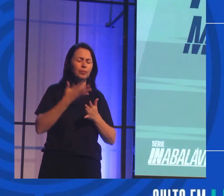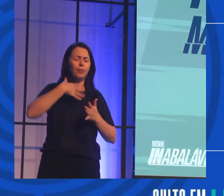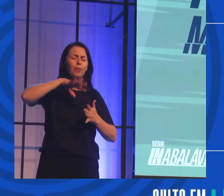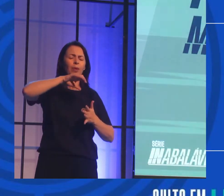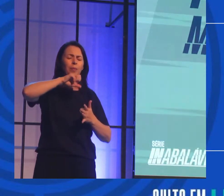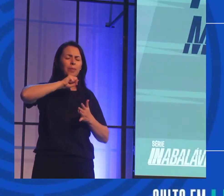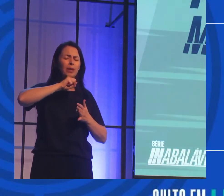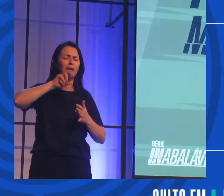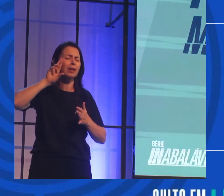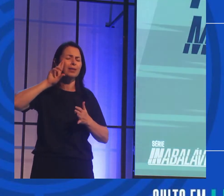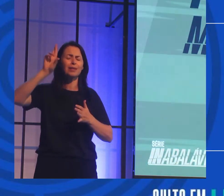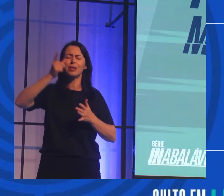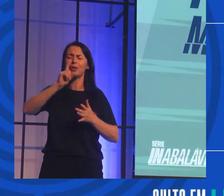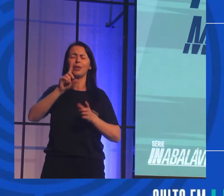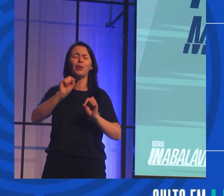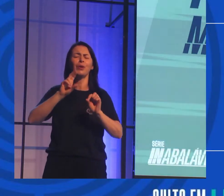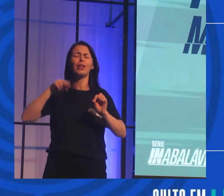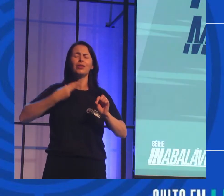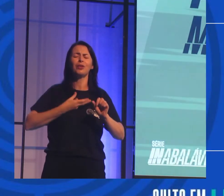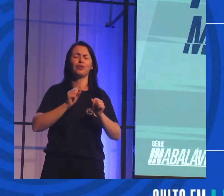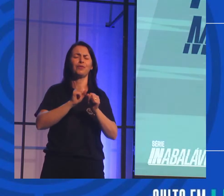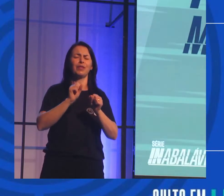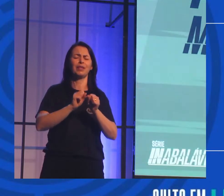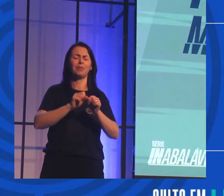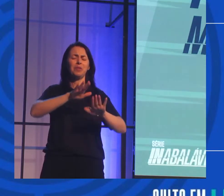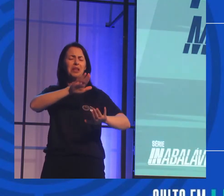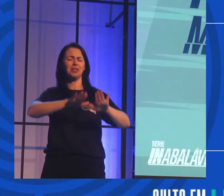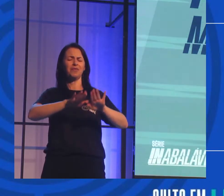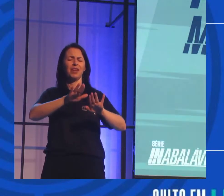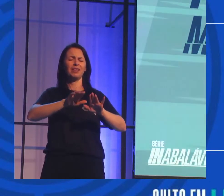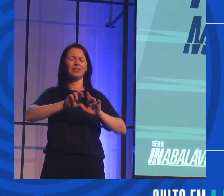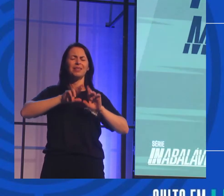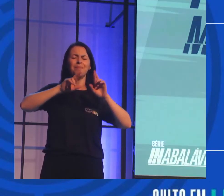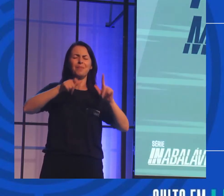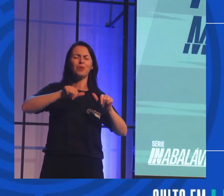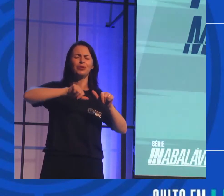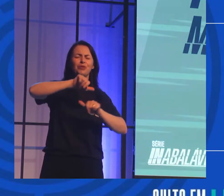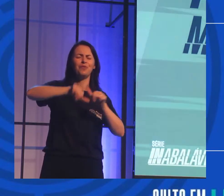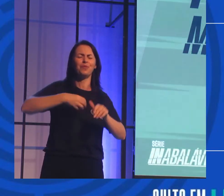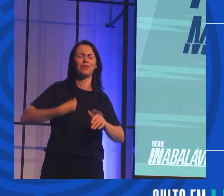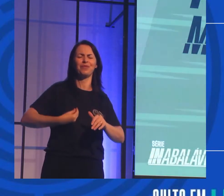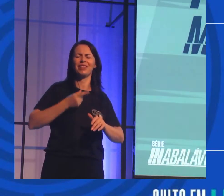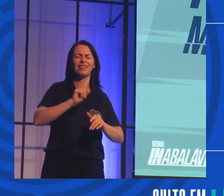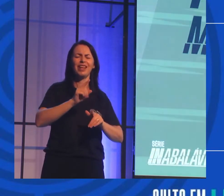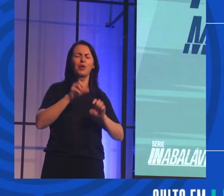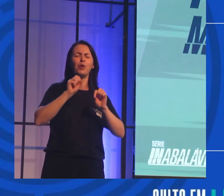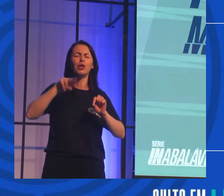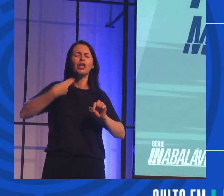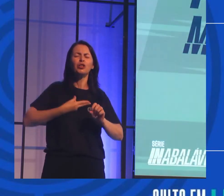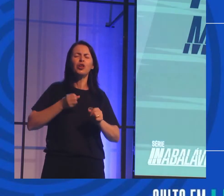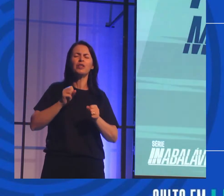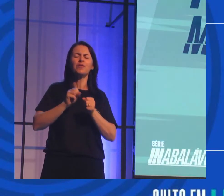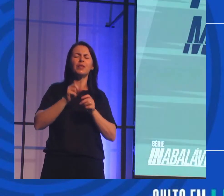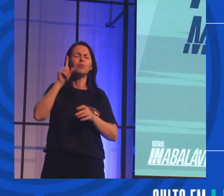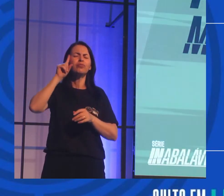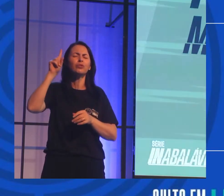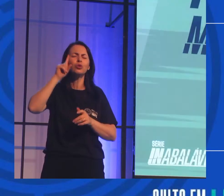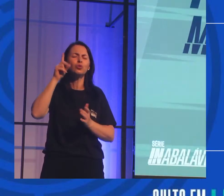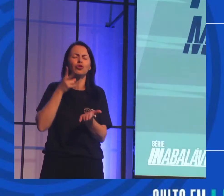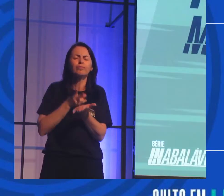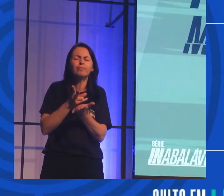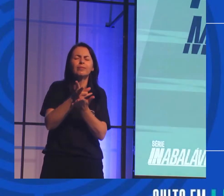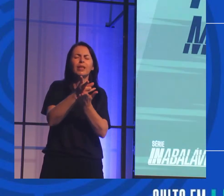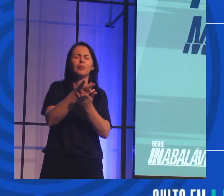Senhor, não é o que fazemos às vezes que muda a nossa vida, não. É o que fazemos com consistência. E